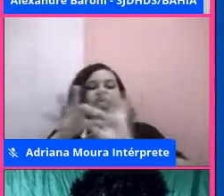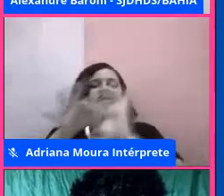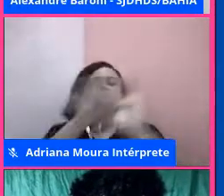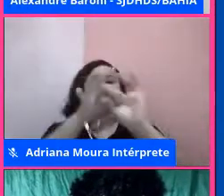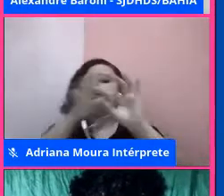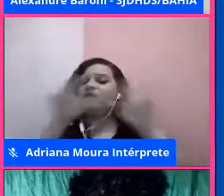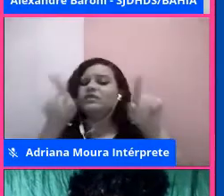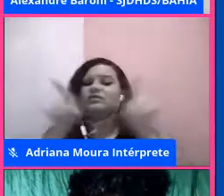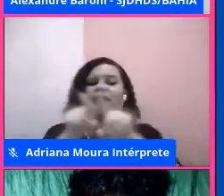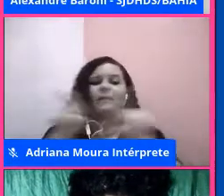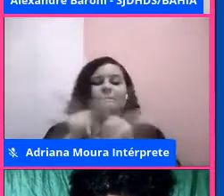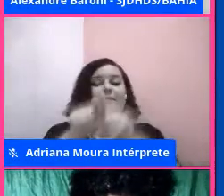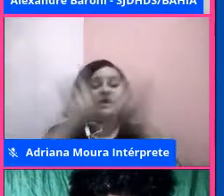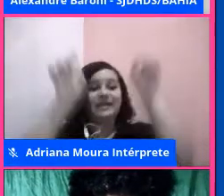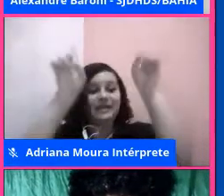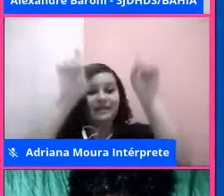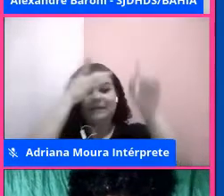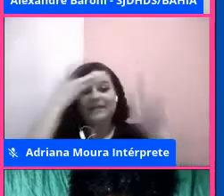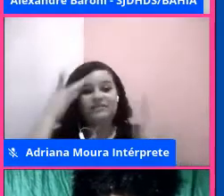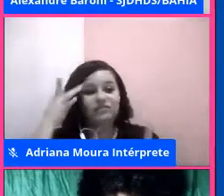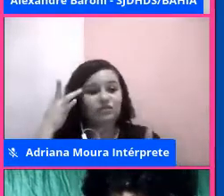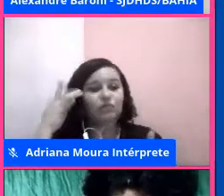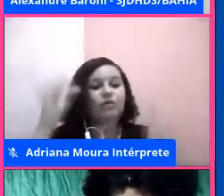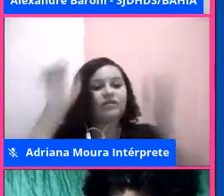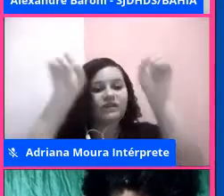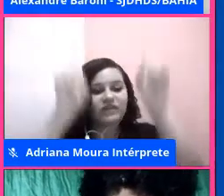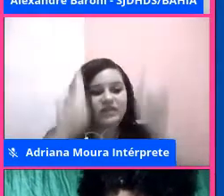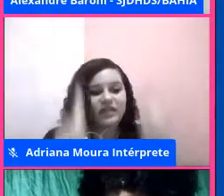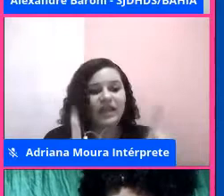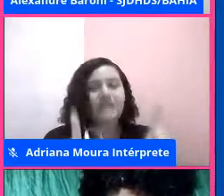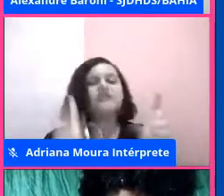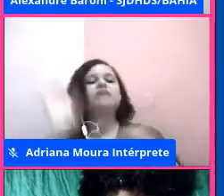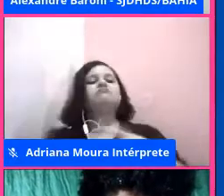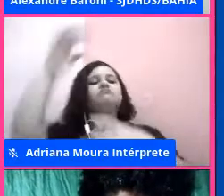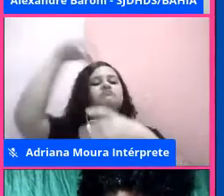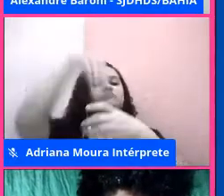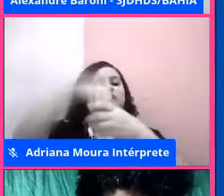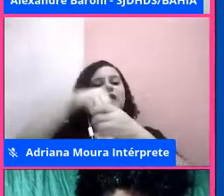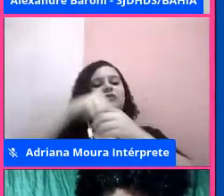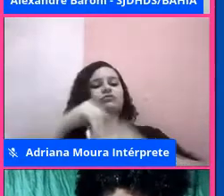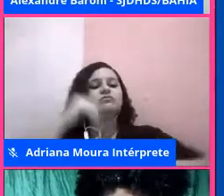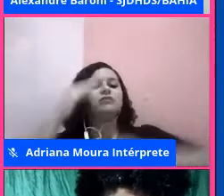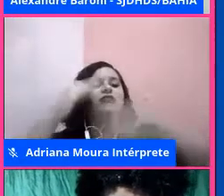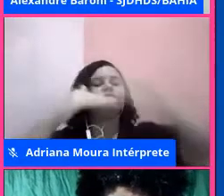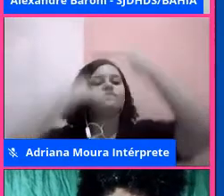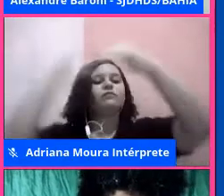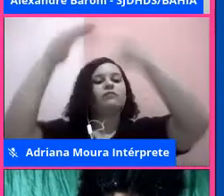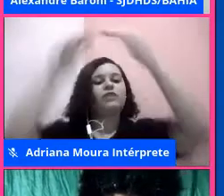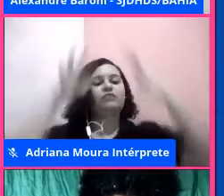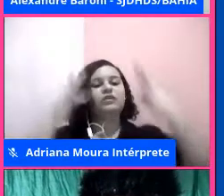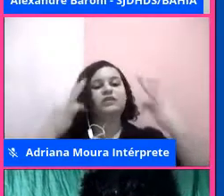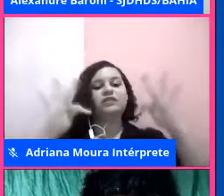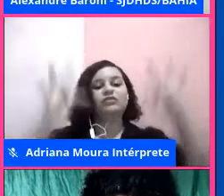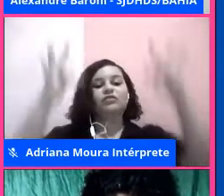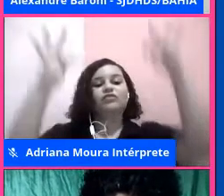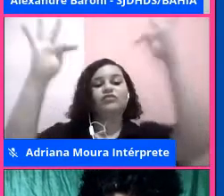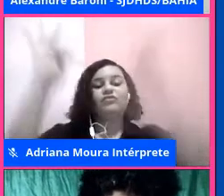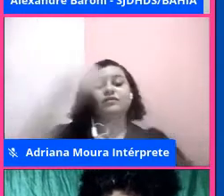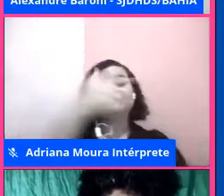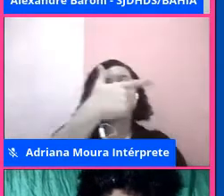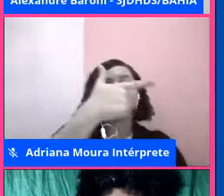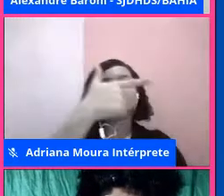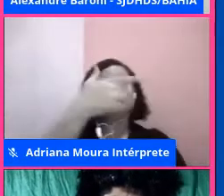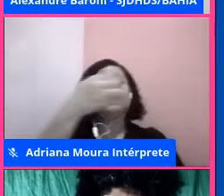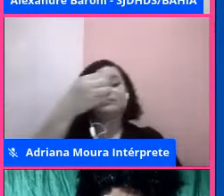no desenvolvimento dessa tecnologia. Então, aí, desde 2014, foi quando iniciamos o trabalho voltado para a